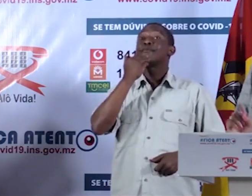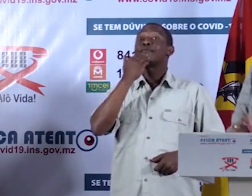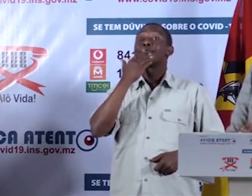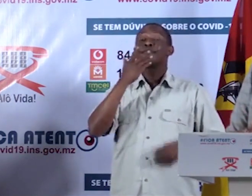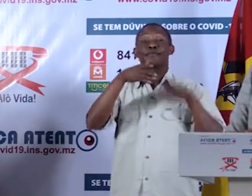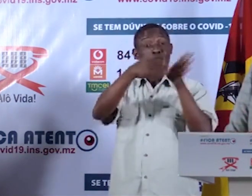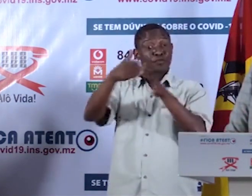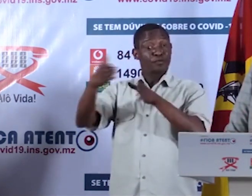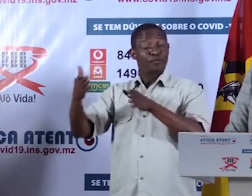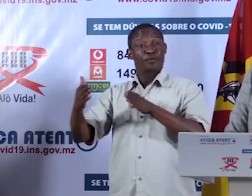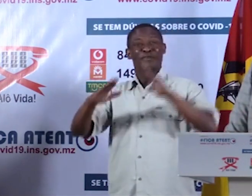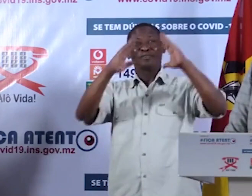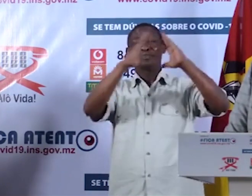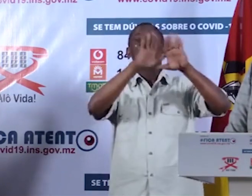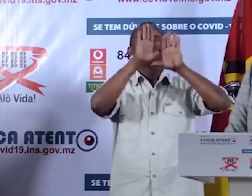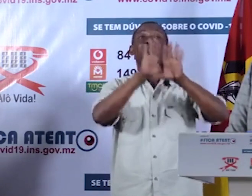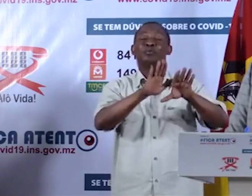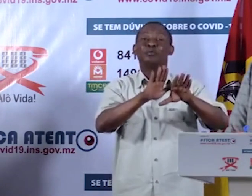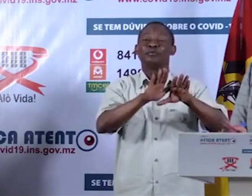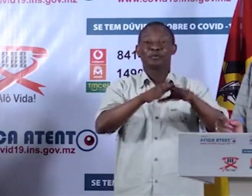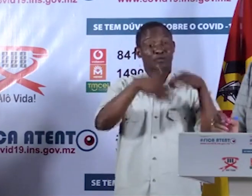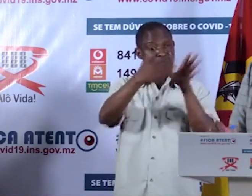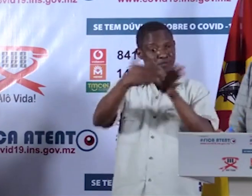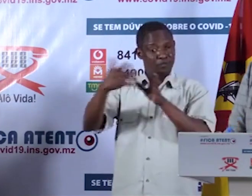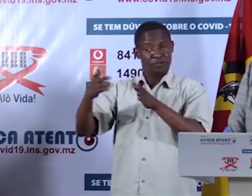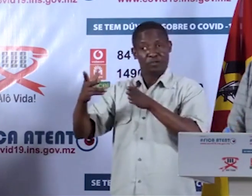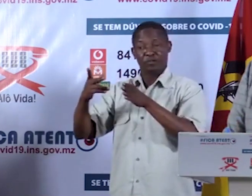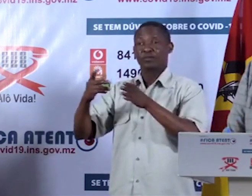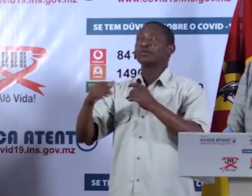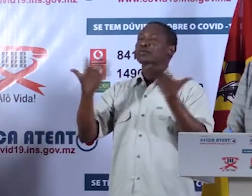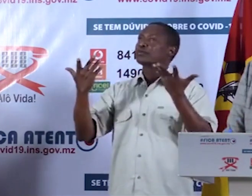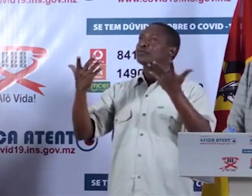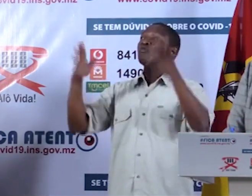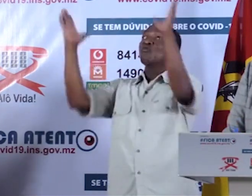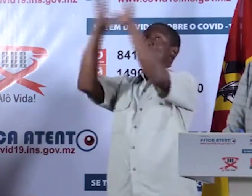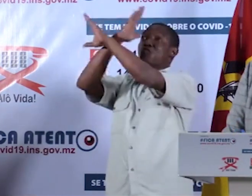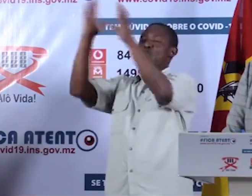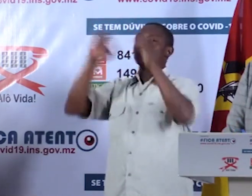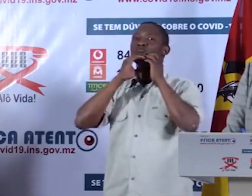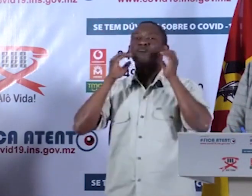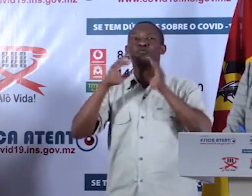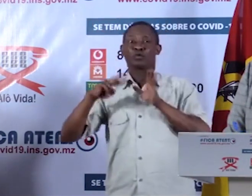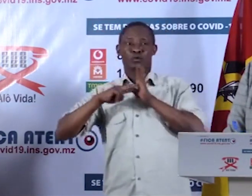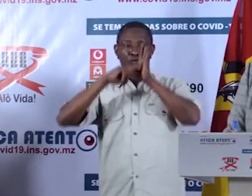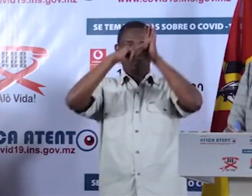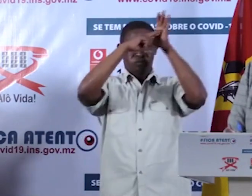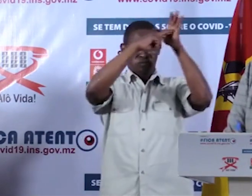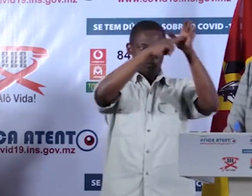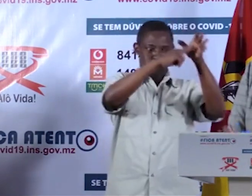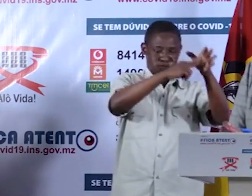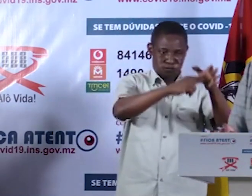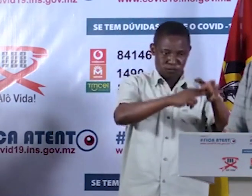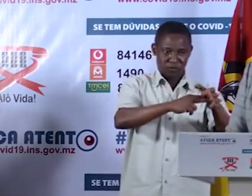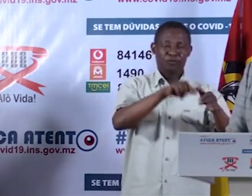dias todas as pessoas que viajam ao nosso país e não apresentam nenhum sinal ou sintoma